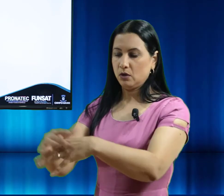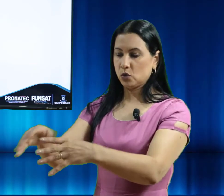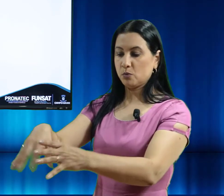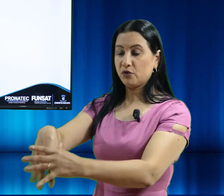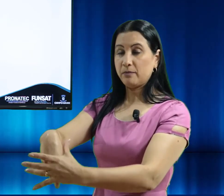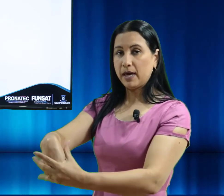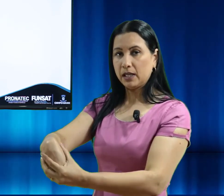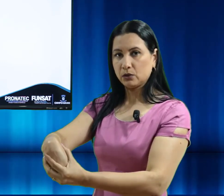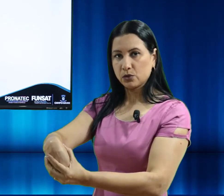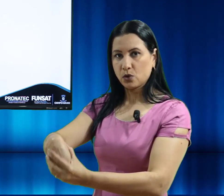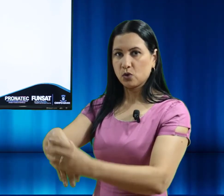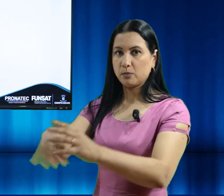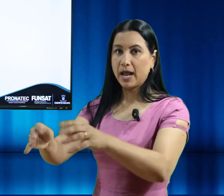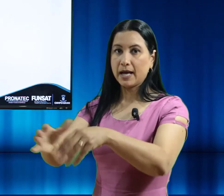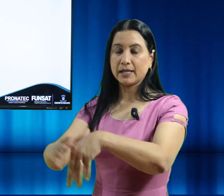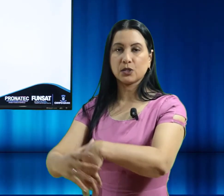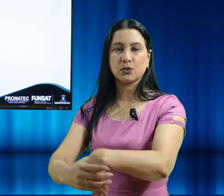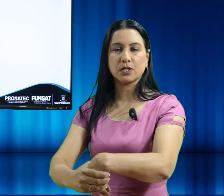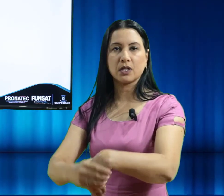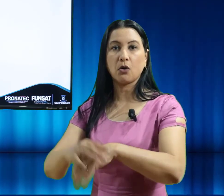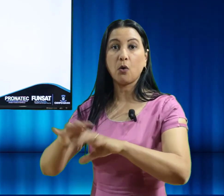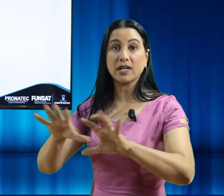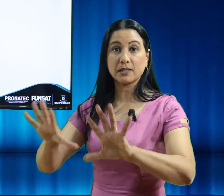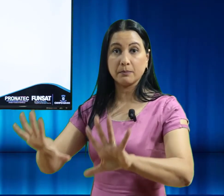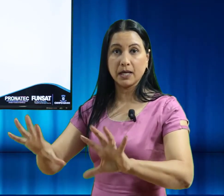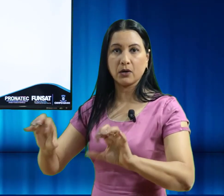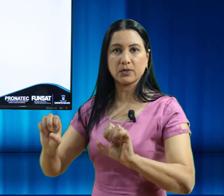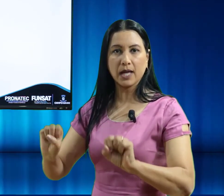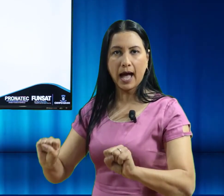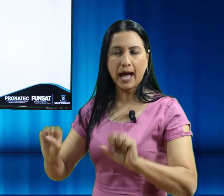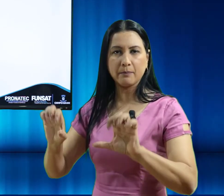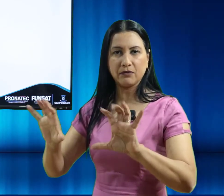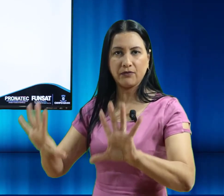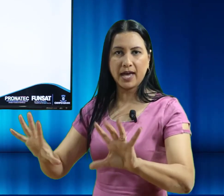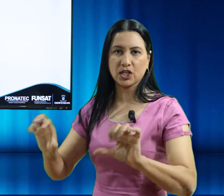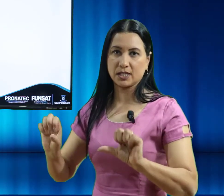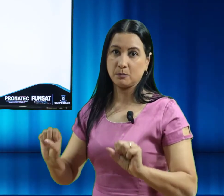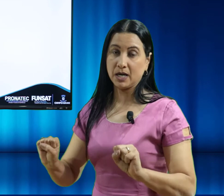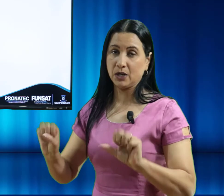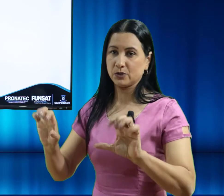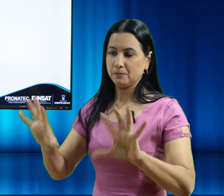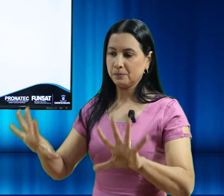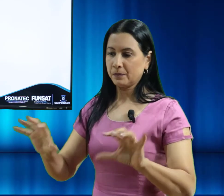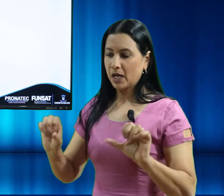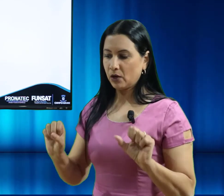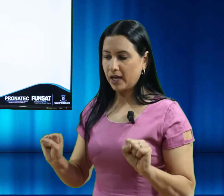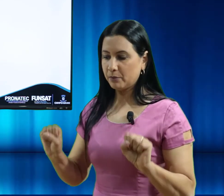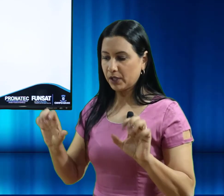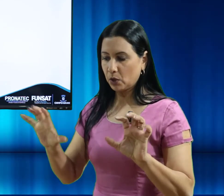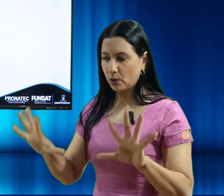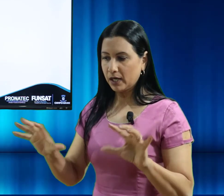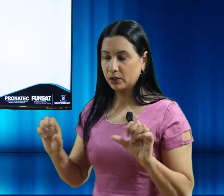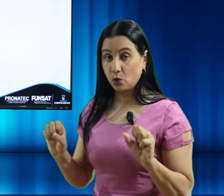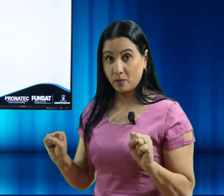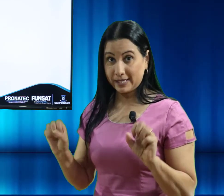os movimentos com os braços, com as mãos, abre e fecha as mãos. Eu lembro que quando eu